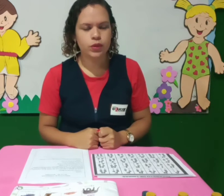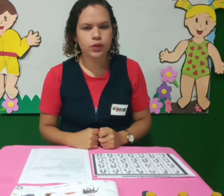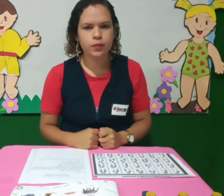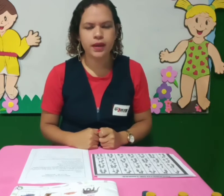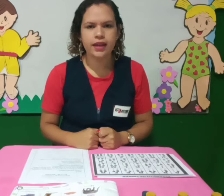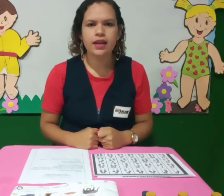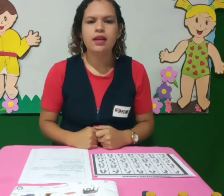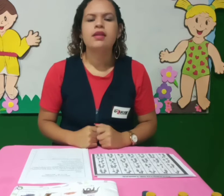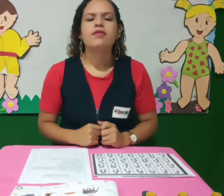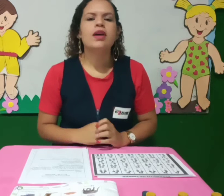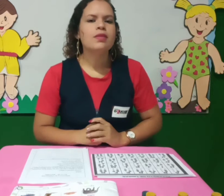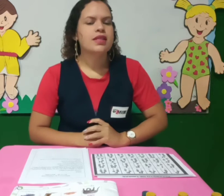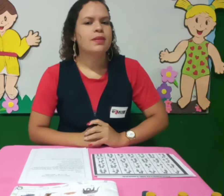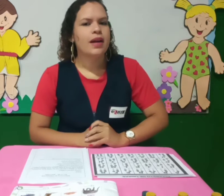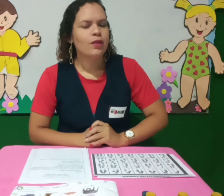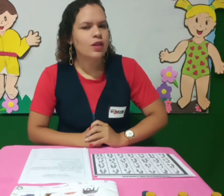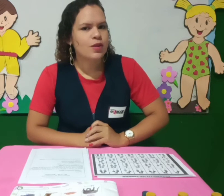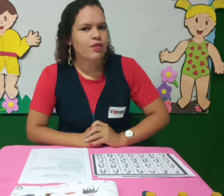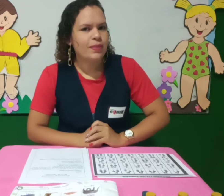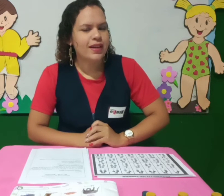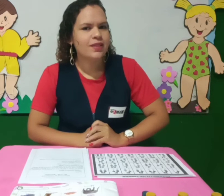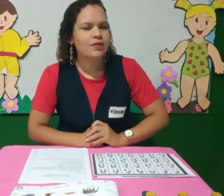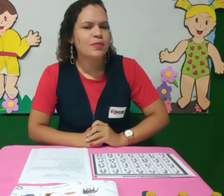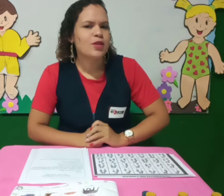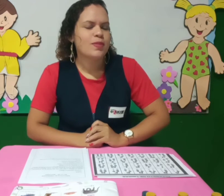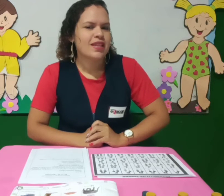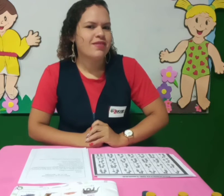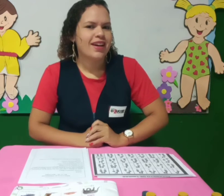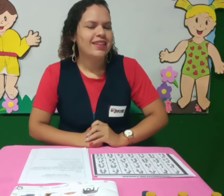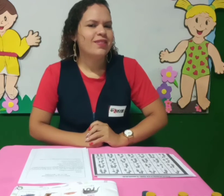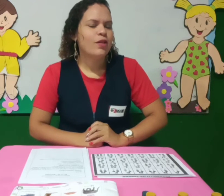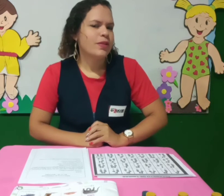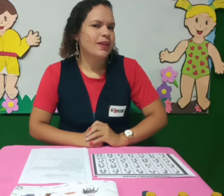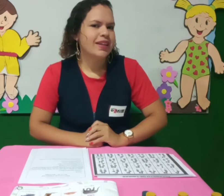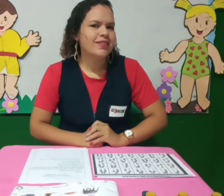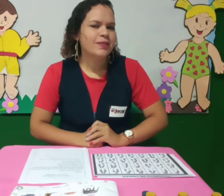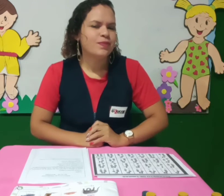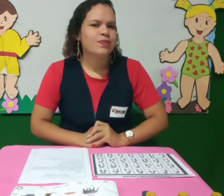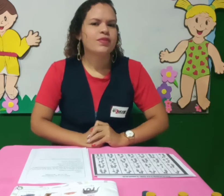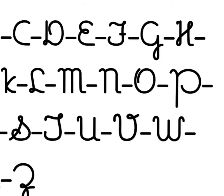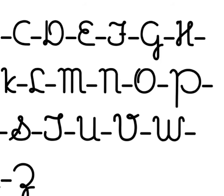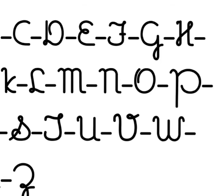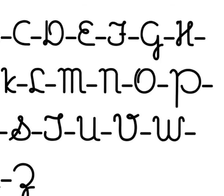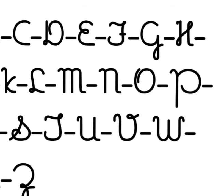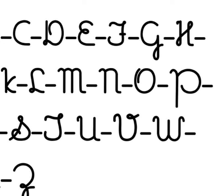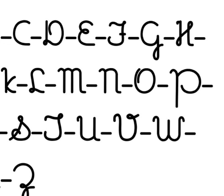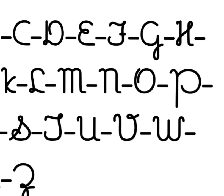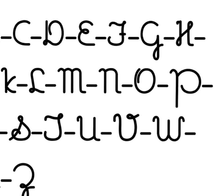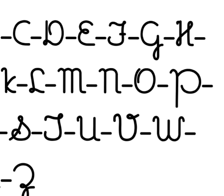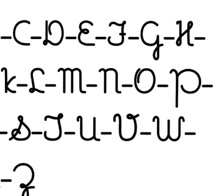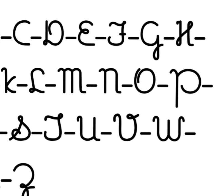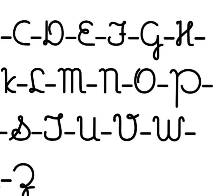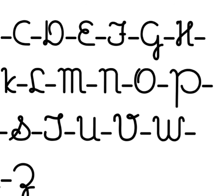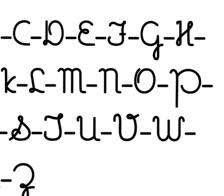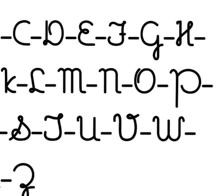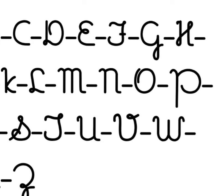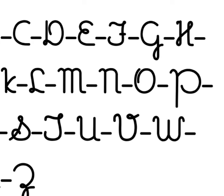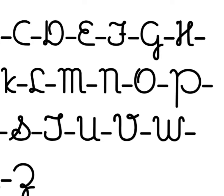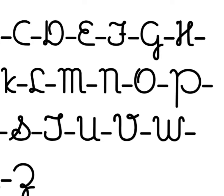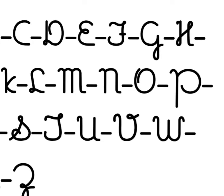Muito bem. Vamos lembrar o nosso alfabeto? Vamos observar aí o alfabeto? Muito bem, vamos observar aí. Aí